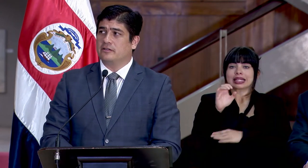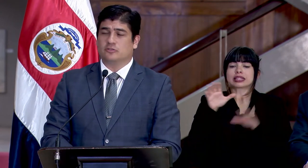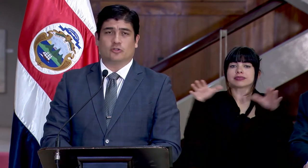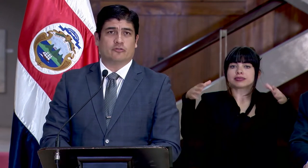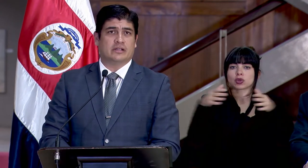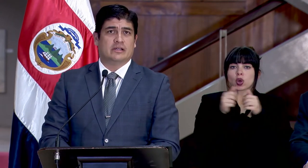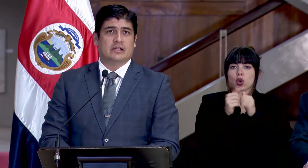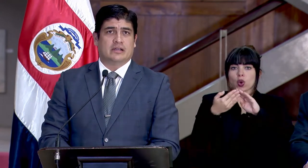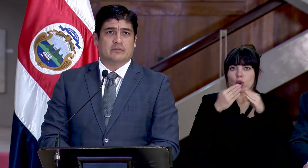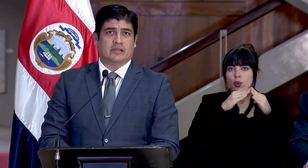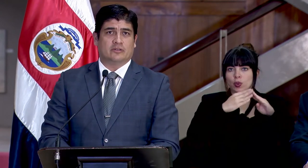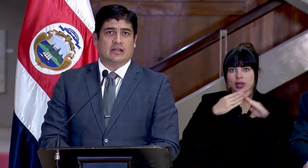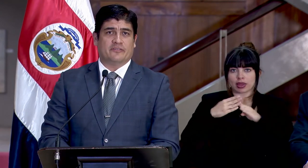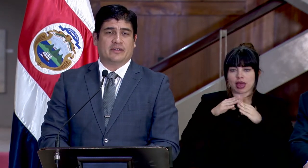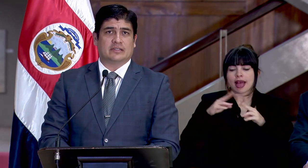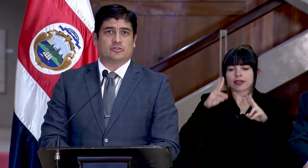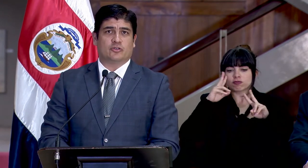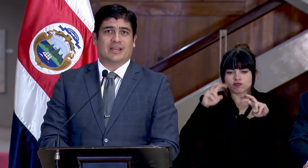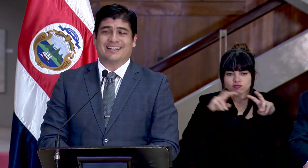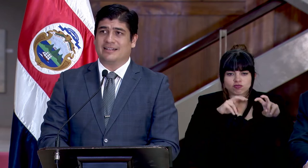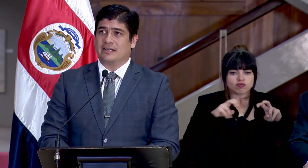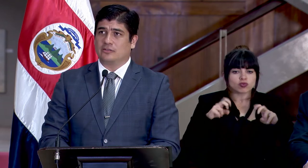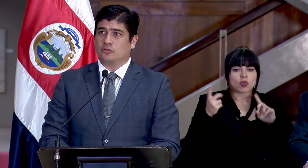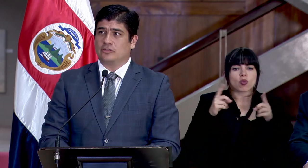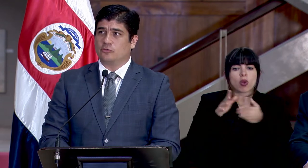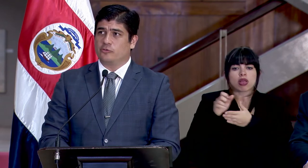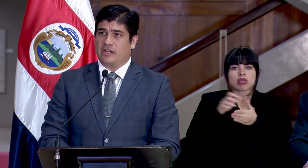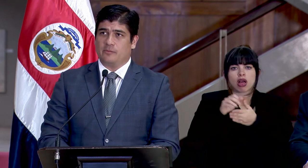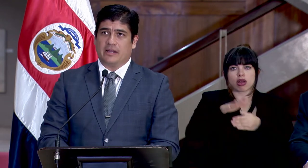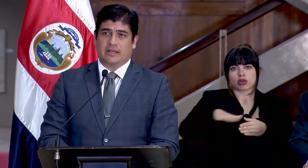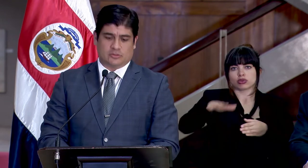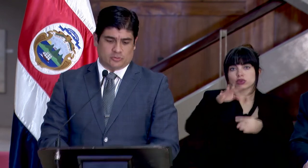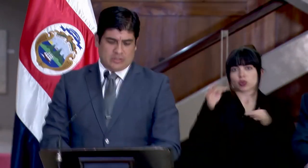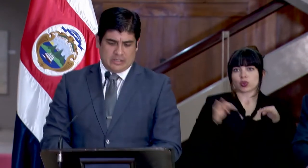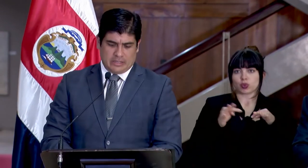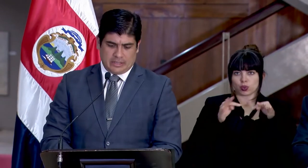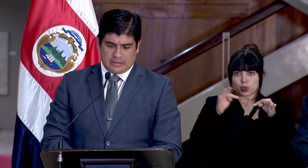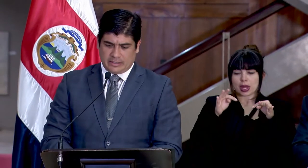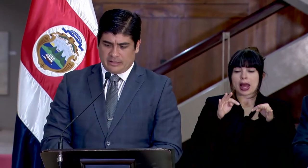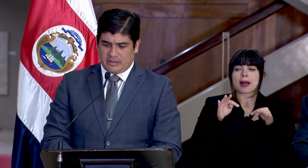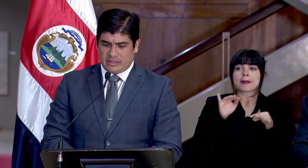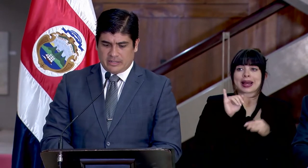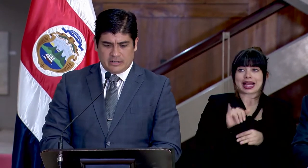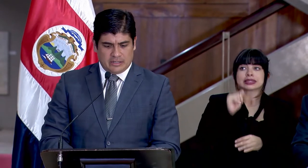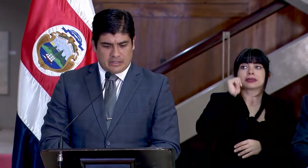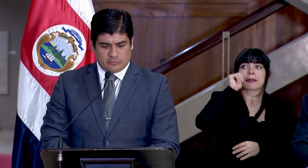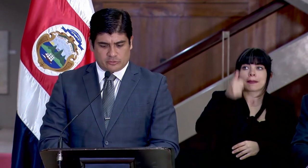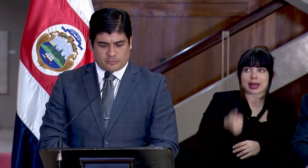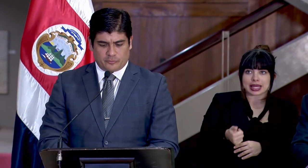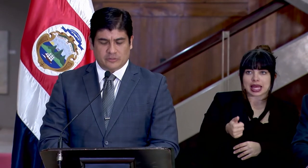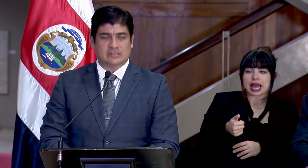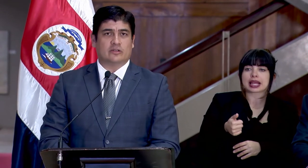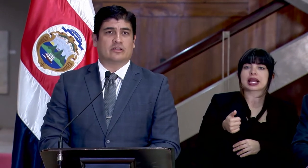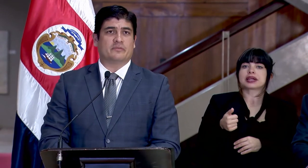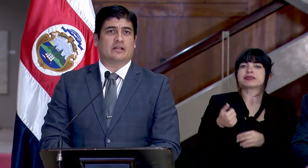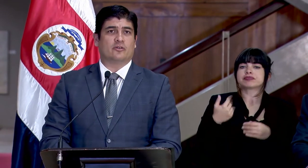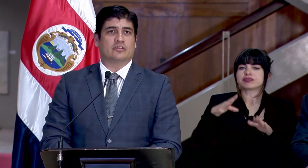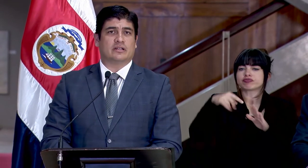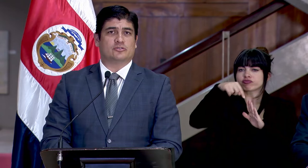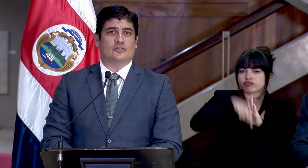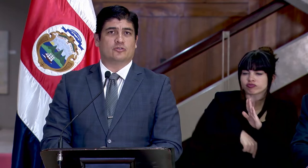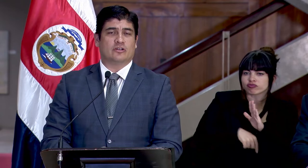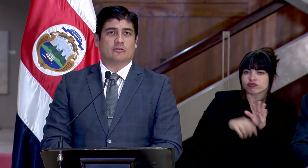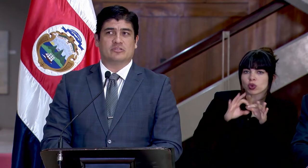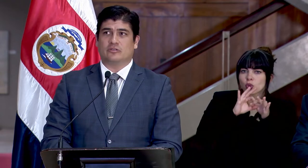comunidad sobre viendo la afectación en el cantón de Turrialba. Eso el día de mañana. Hemos profundizado también